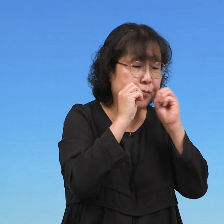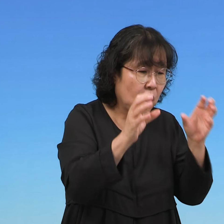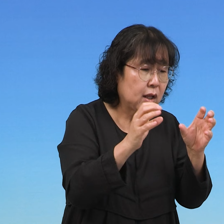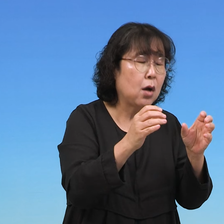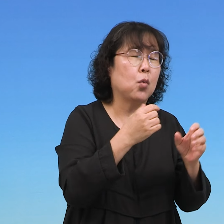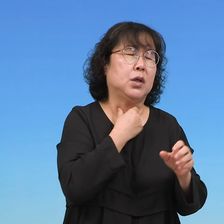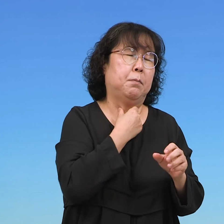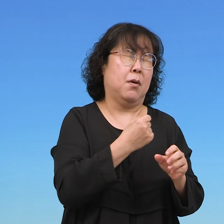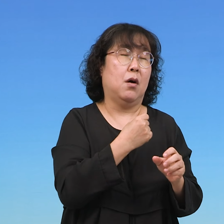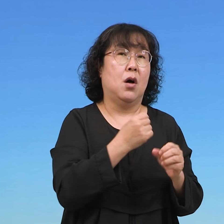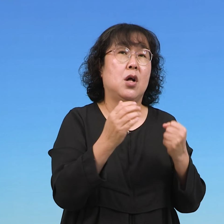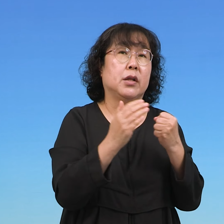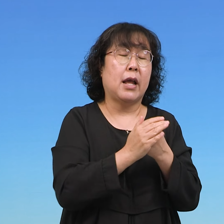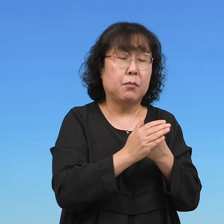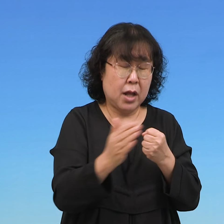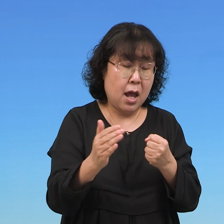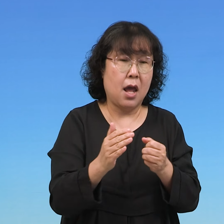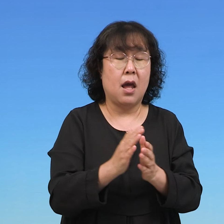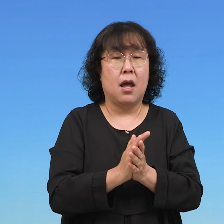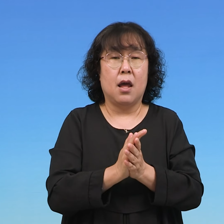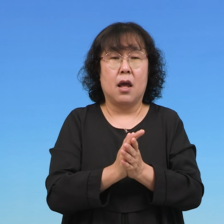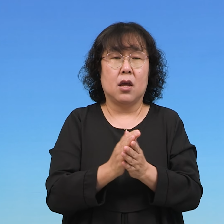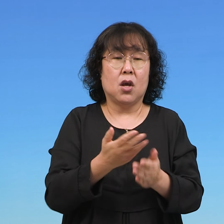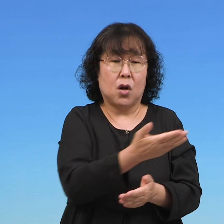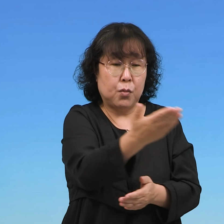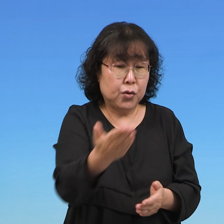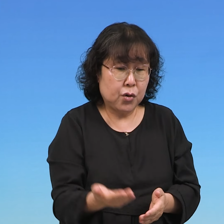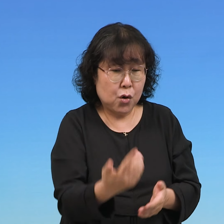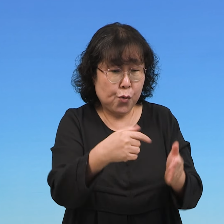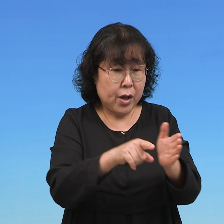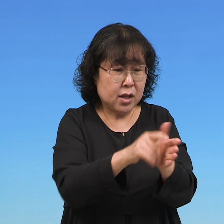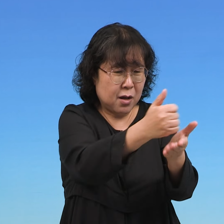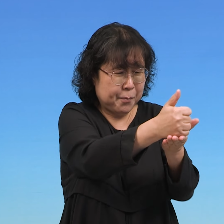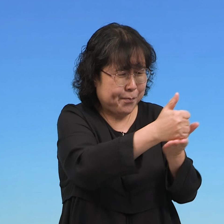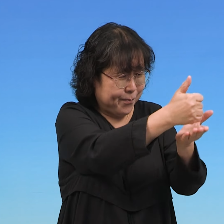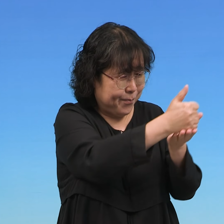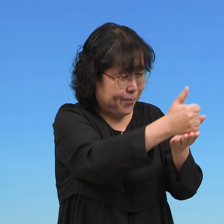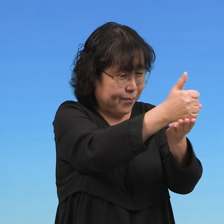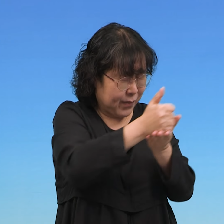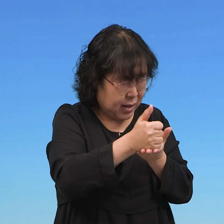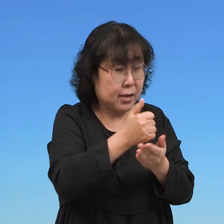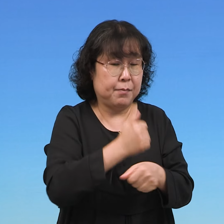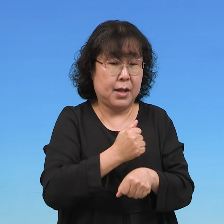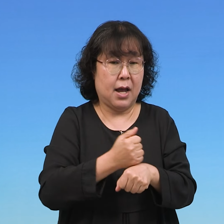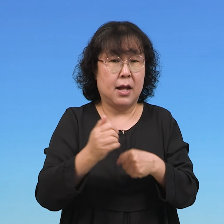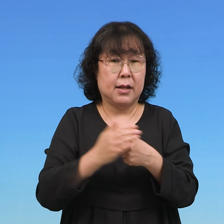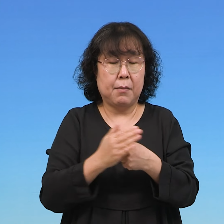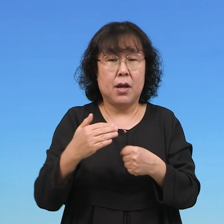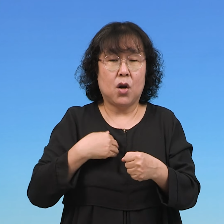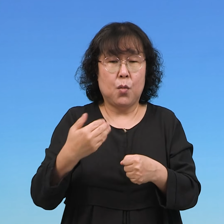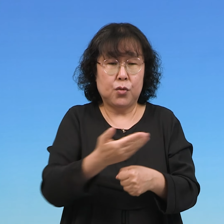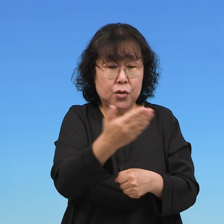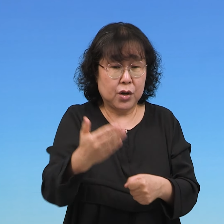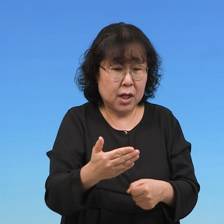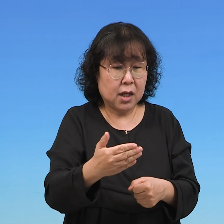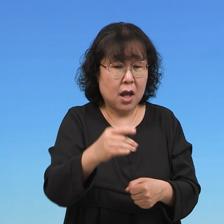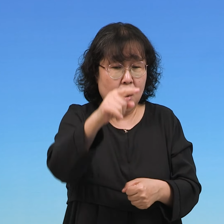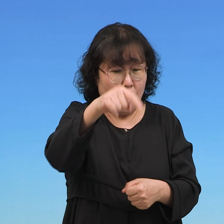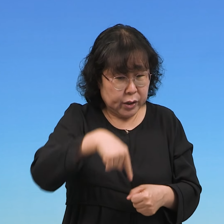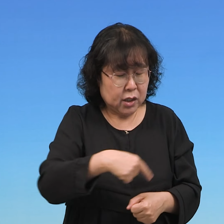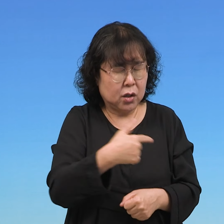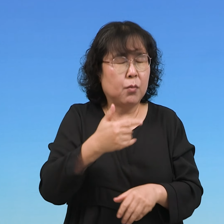이게 초청 자체가 호의니까요. 여러분 그렇게 또 호의에 반응해 주신 거